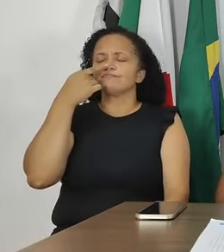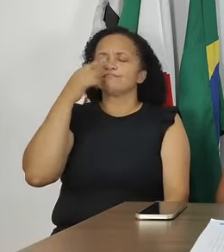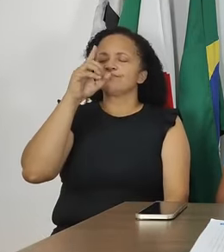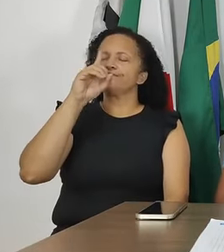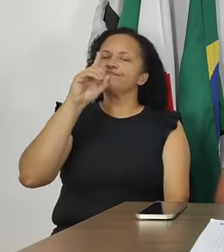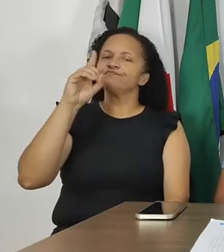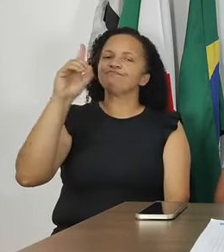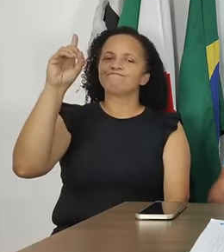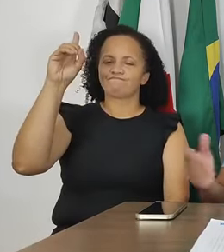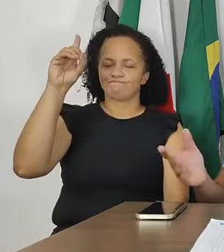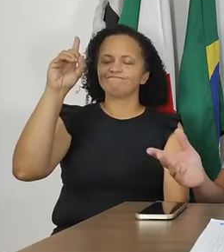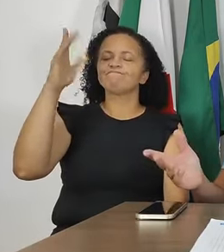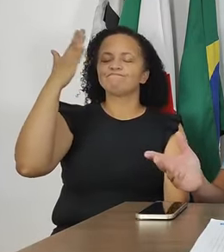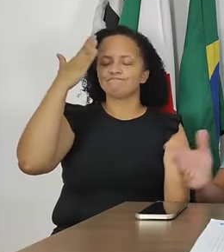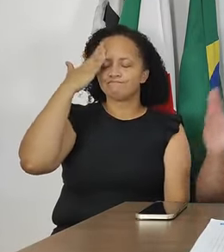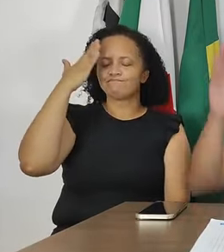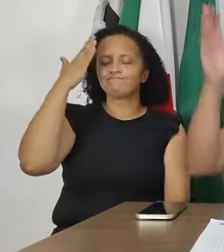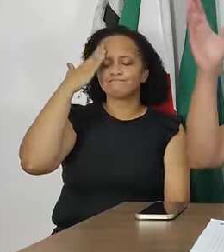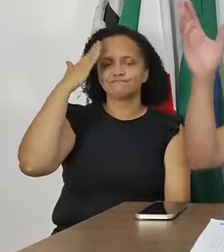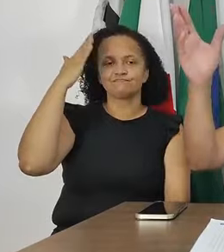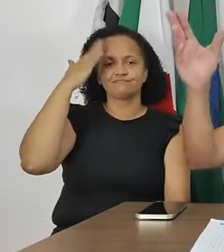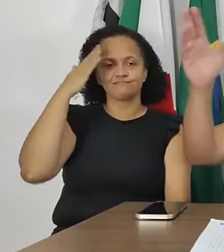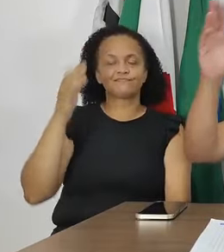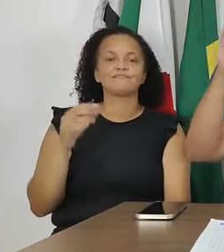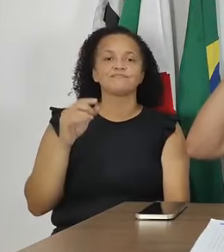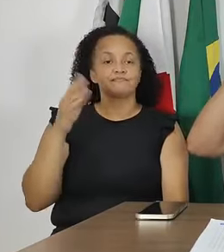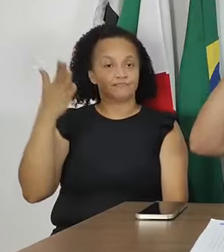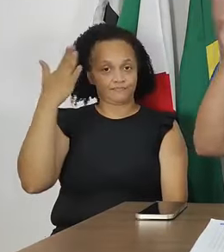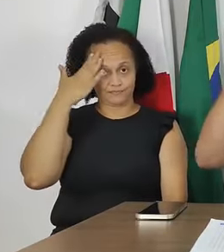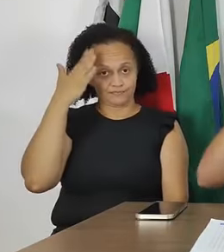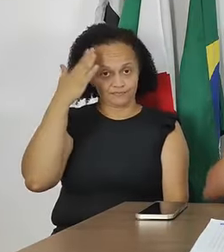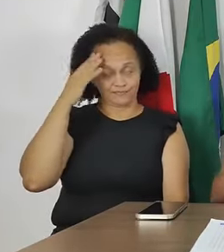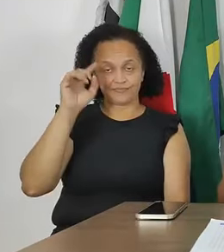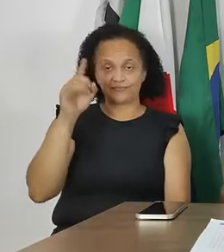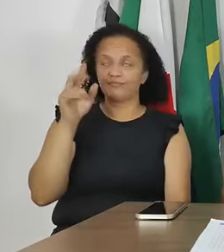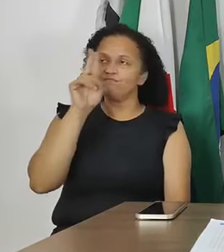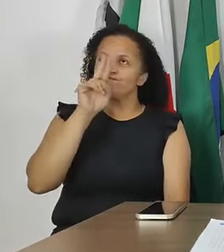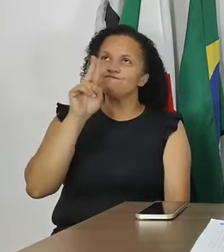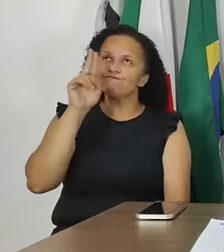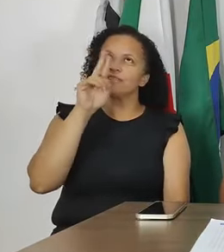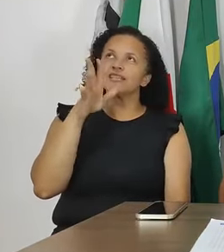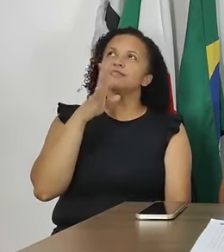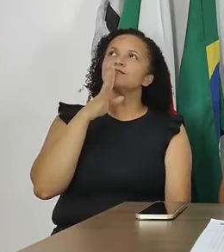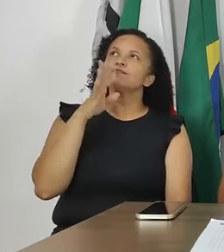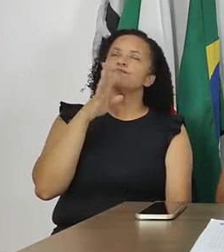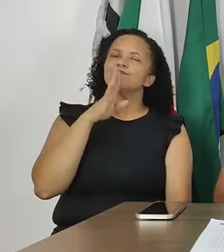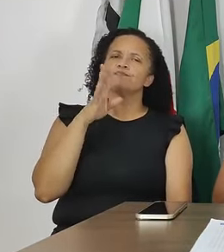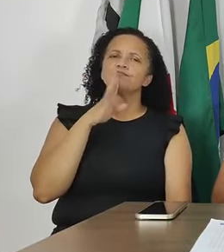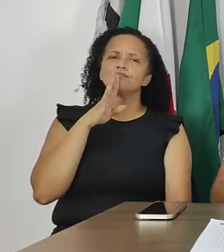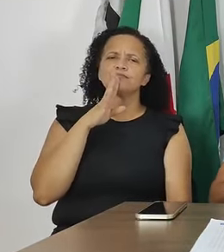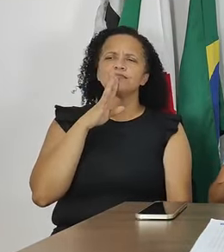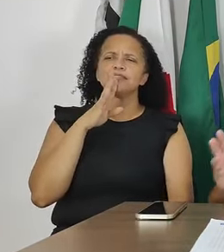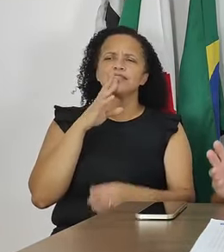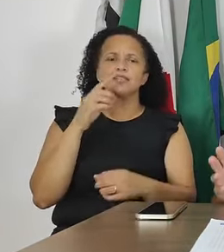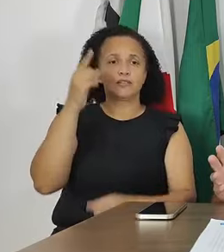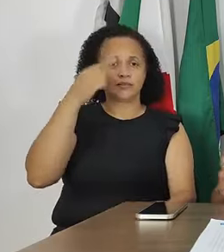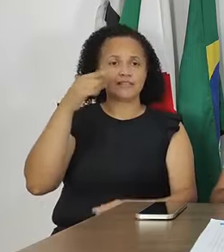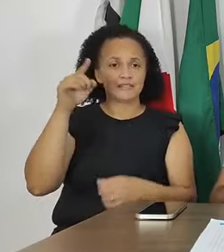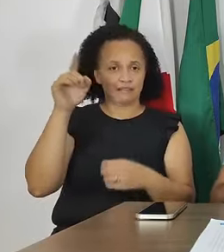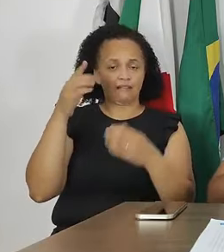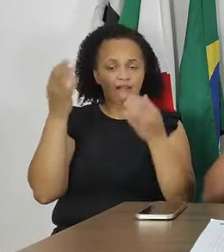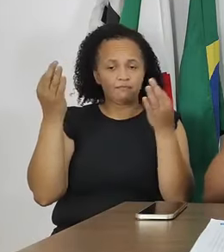sabedoria. Porque sabedoria é saber usar o conhecimento que se adquiriu da forma correta. Não basta